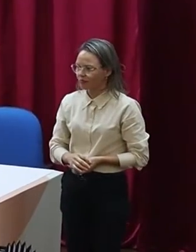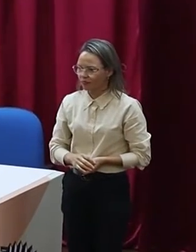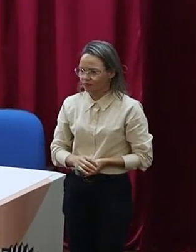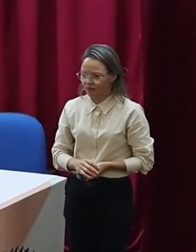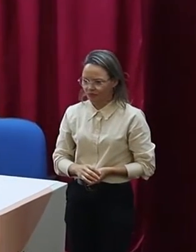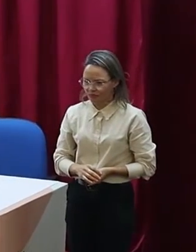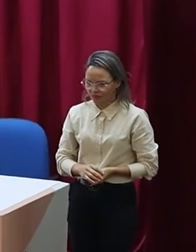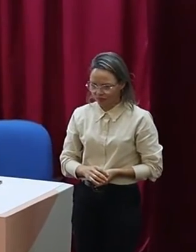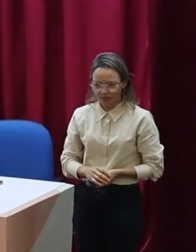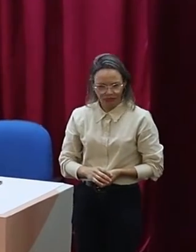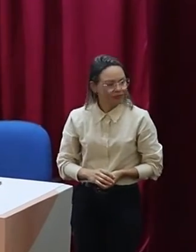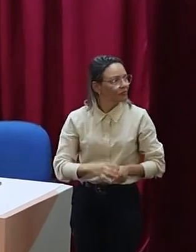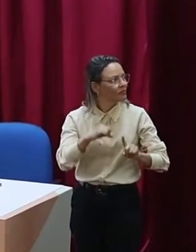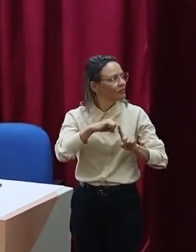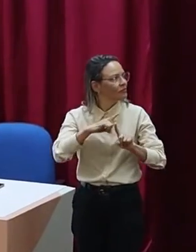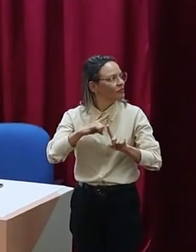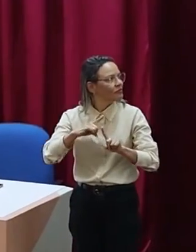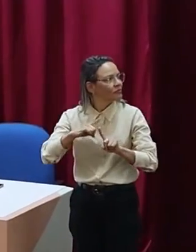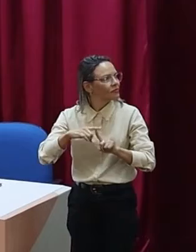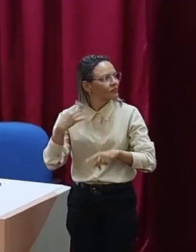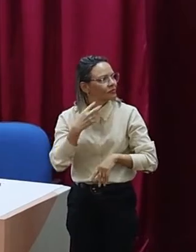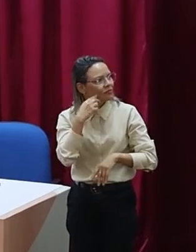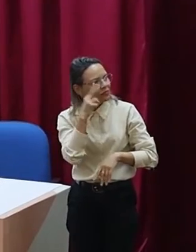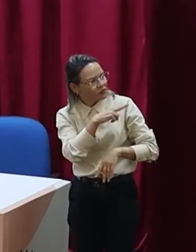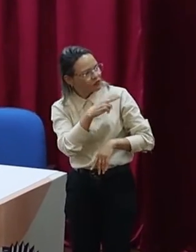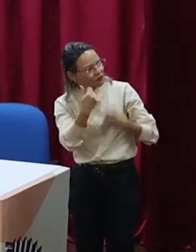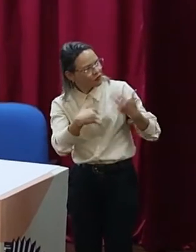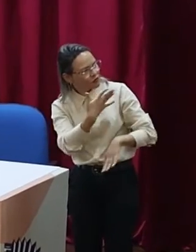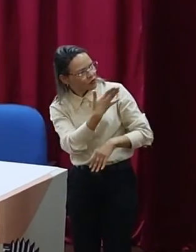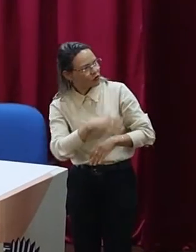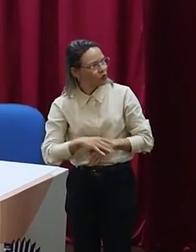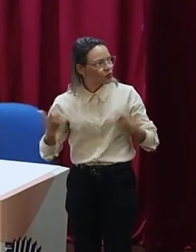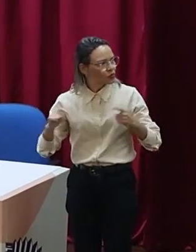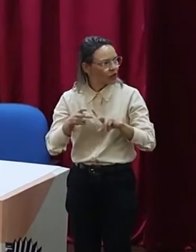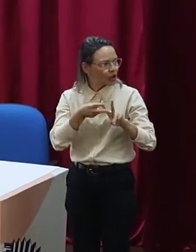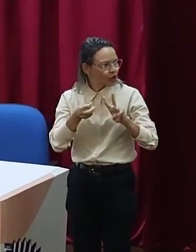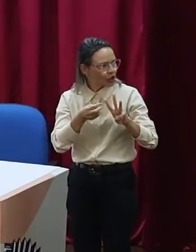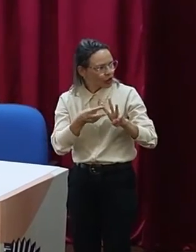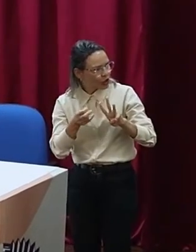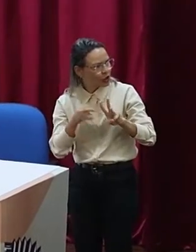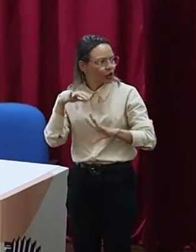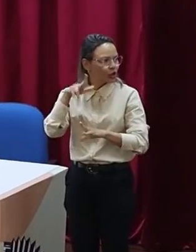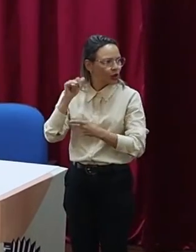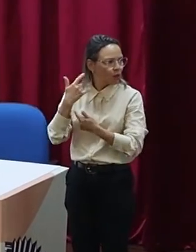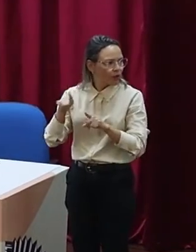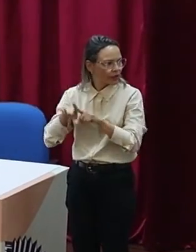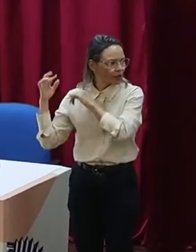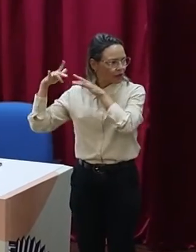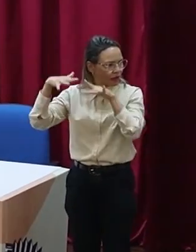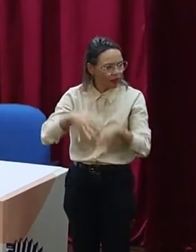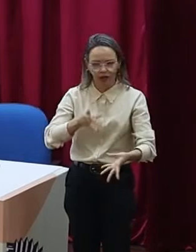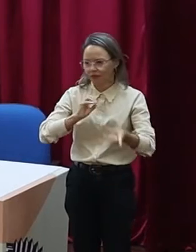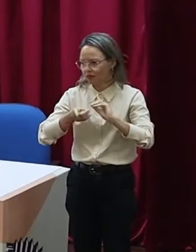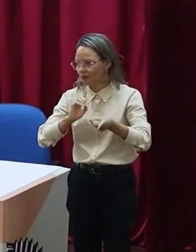Aqui as tipologias linguísticas clássicas com as quais nós operamos, então minorias indígenas, geopolíticas, migrantes, dialetais